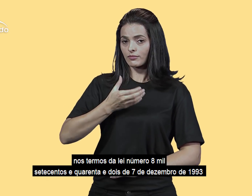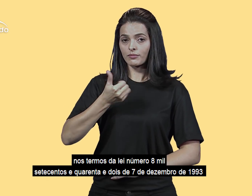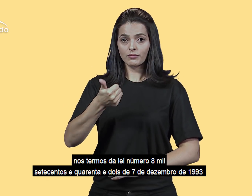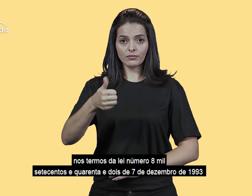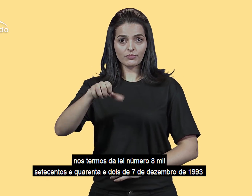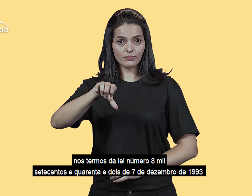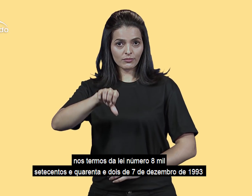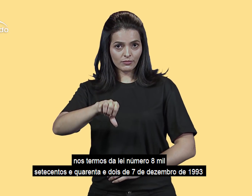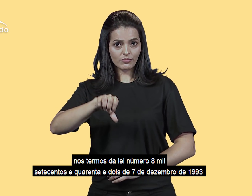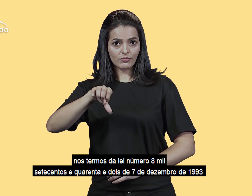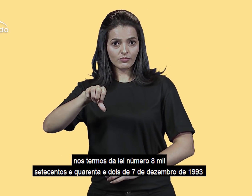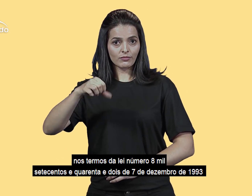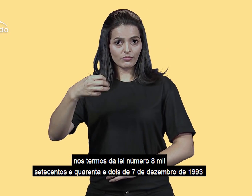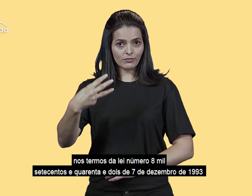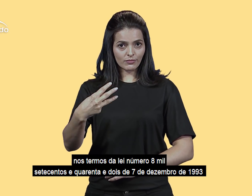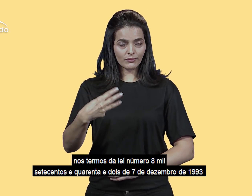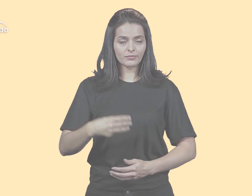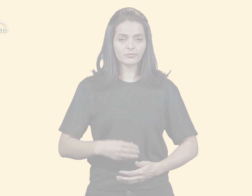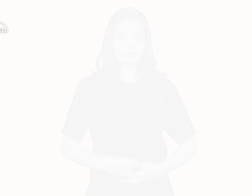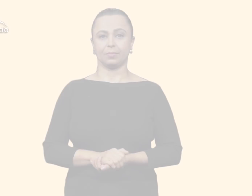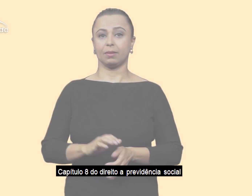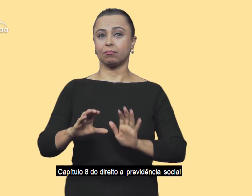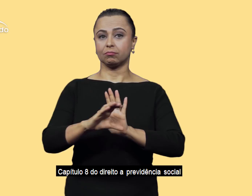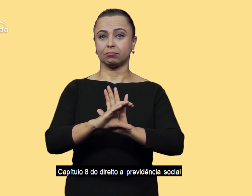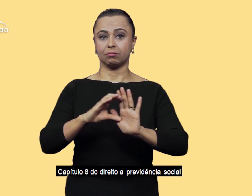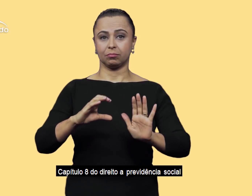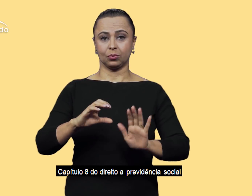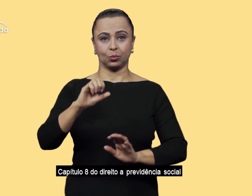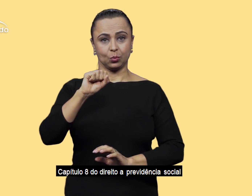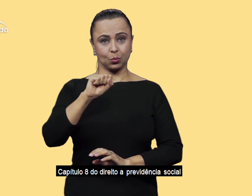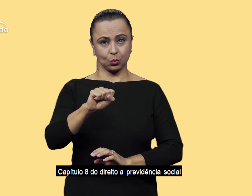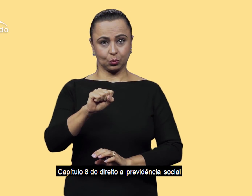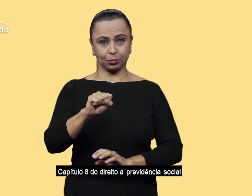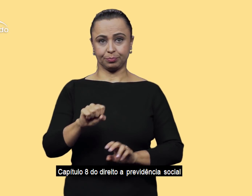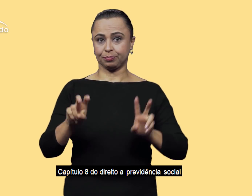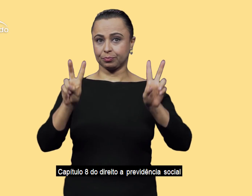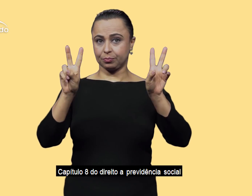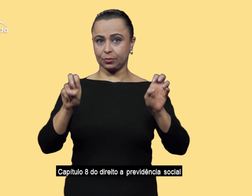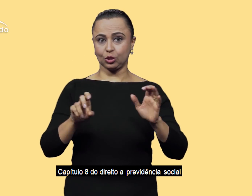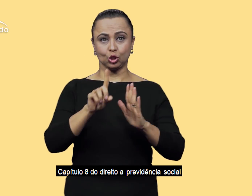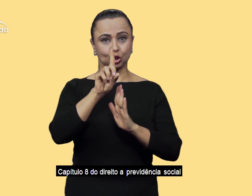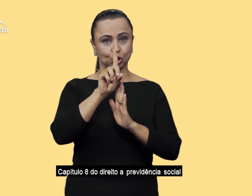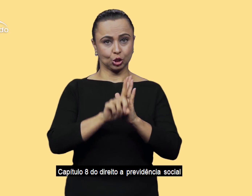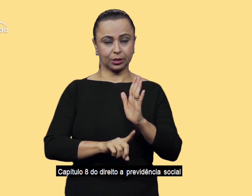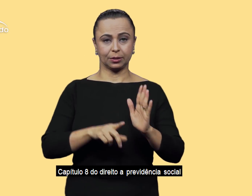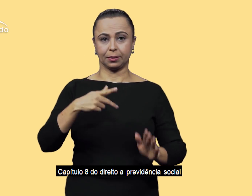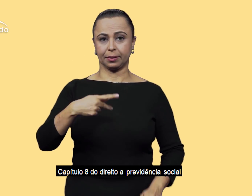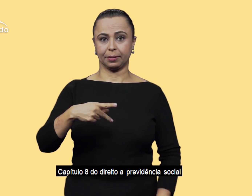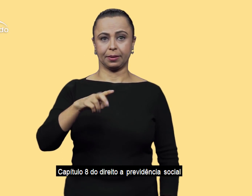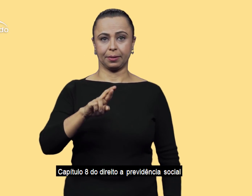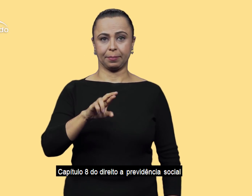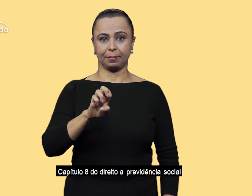1993 capítulo 8 do direito à previdência social